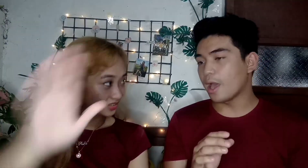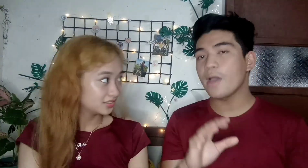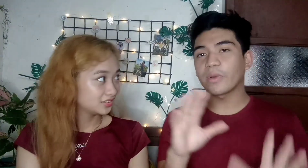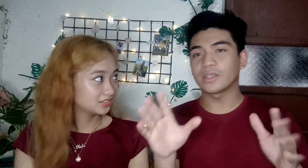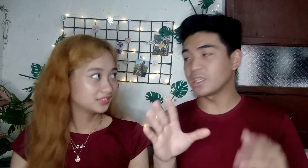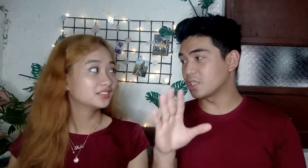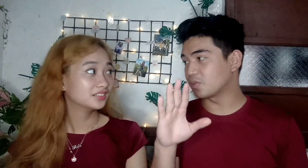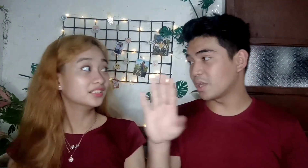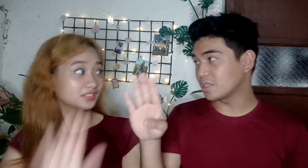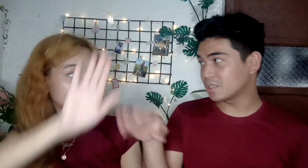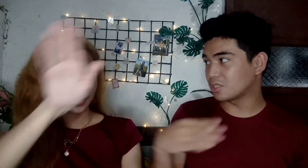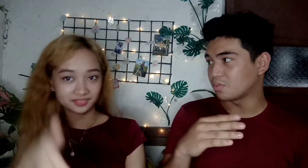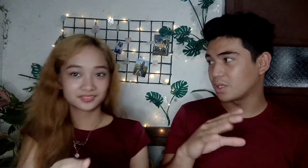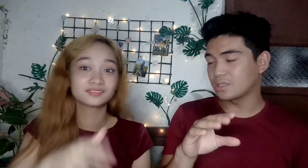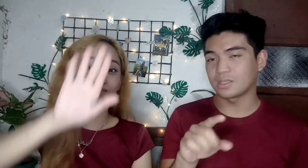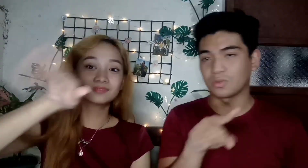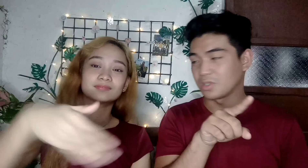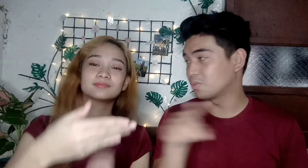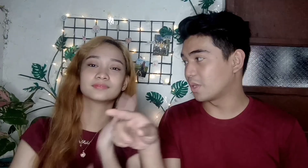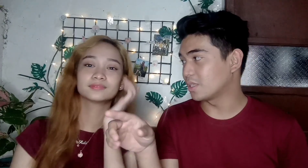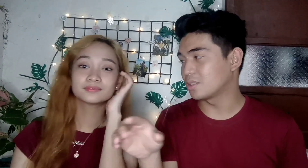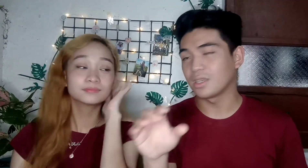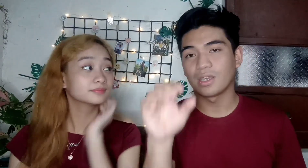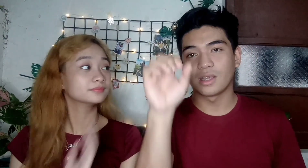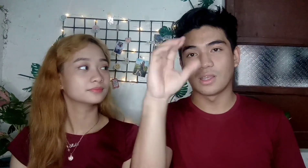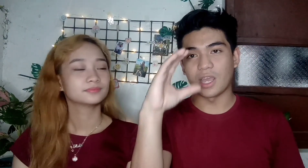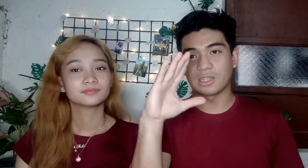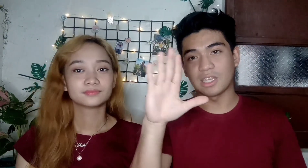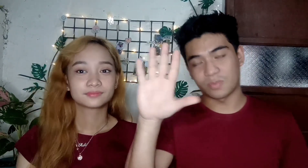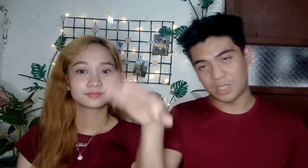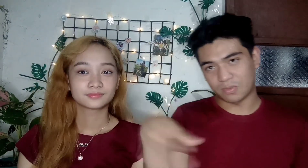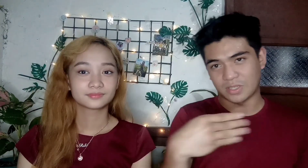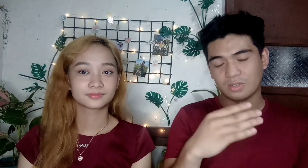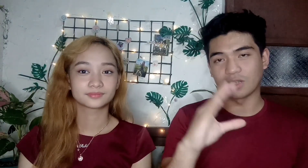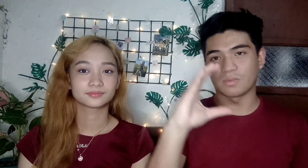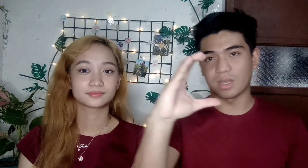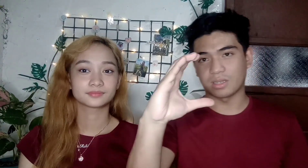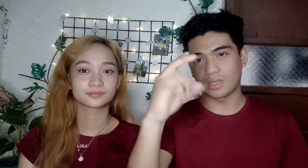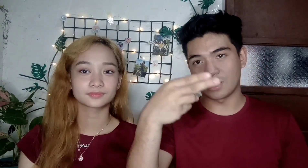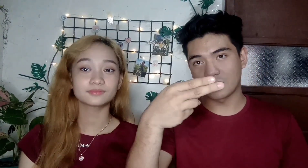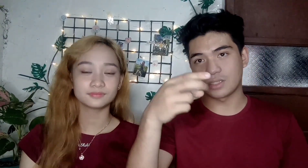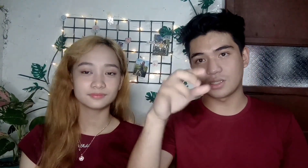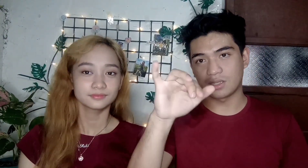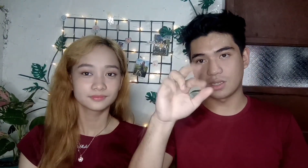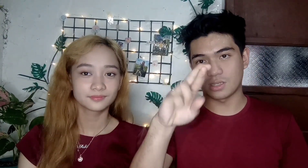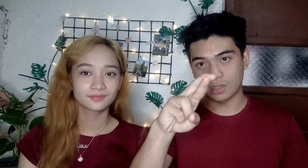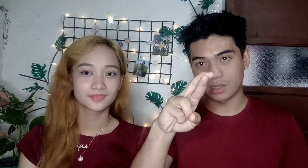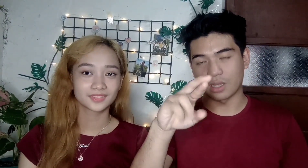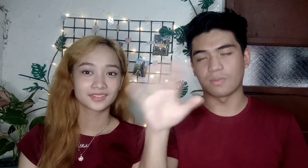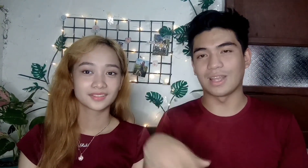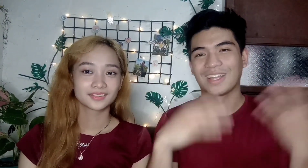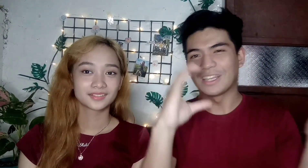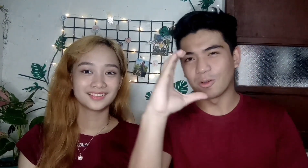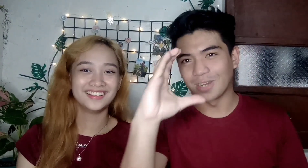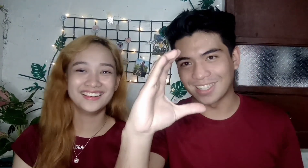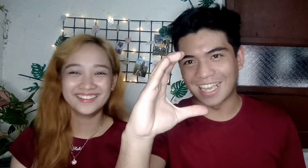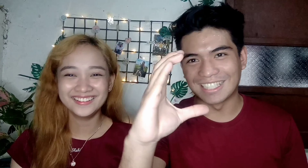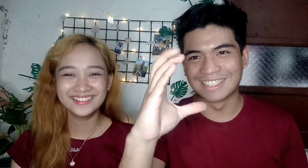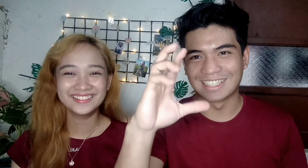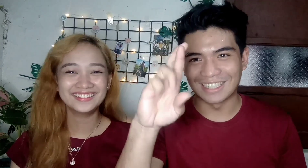Ah, pag i-space, space, yung space. Ayan, guys, pag i-space yung ganun ba? Chris, ay mali. Correct, guys,